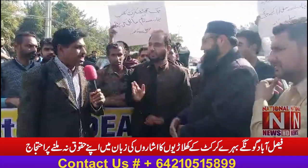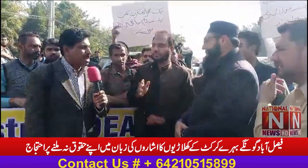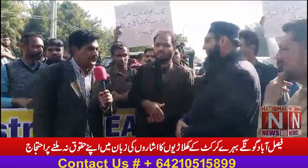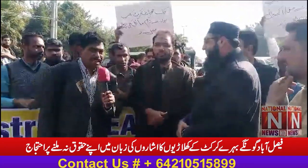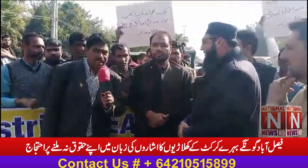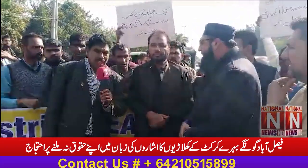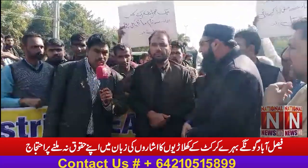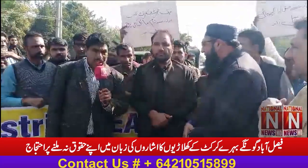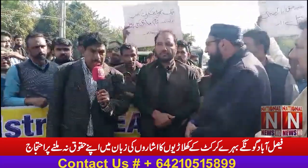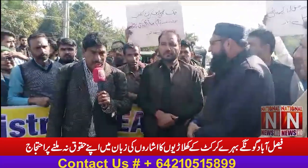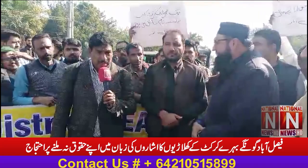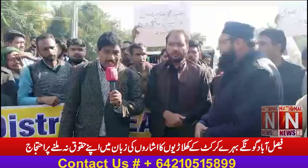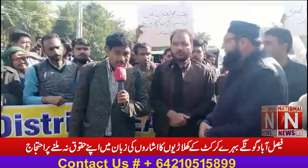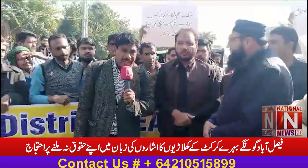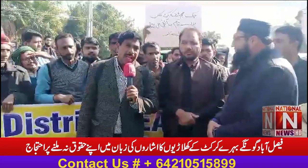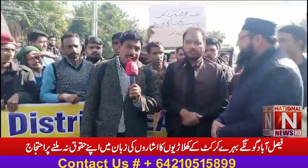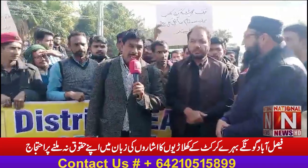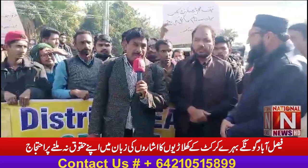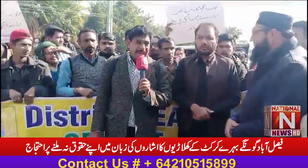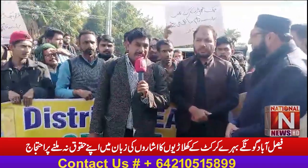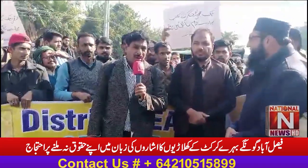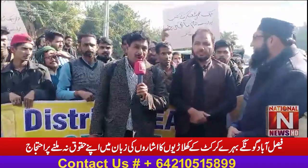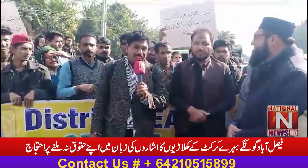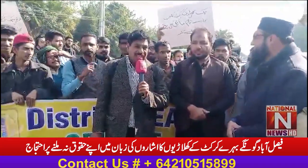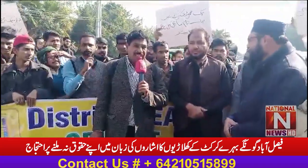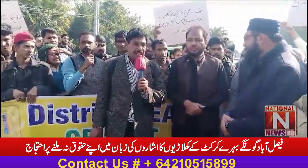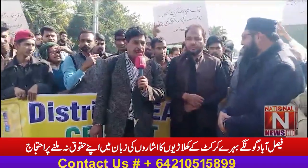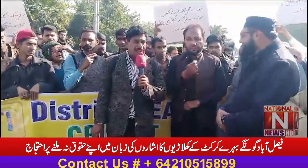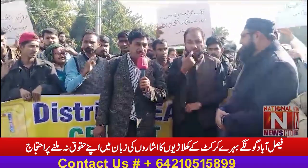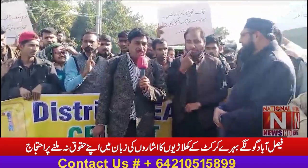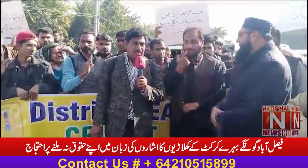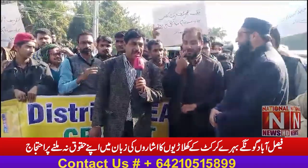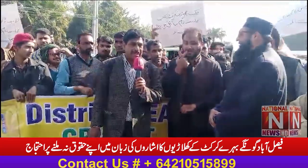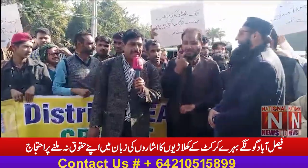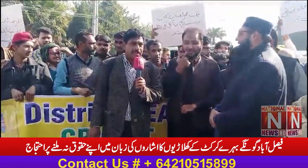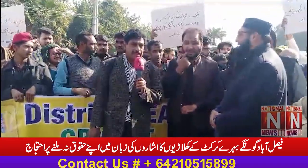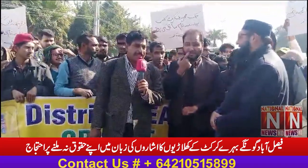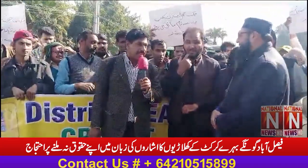आज तुपिे पास सबान तरी अलापात ने इनको और समय देती हैं आपने शाणों से बताएंगे आपने मसाइल